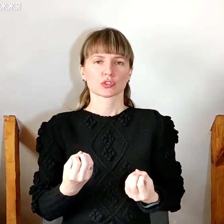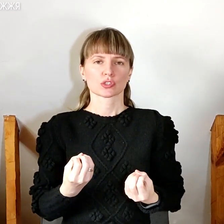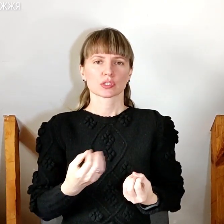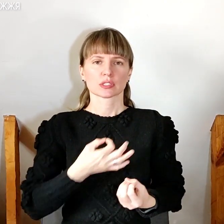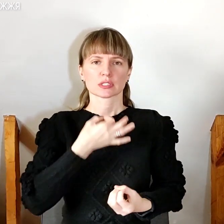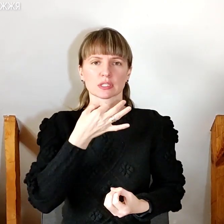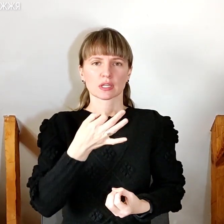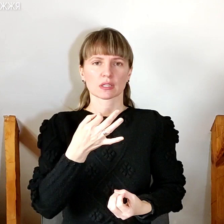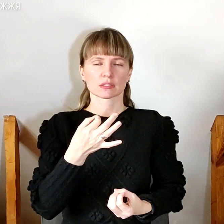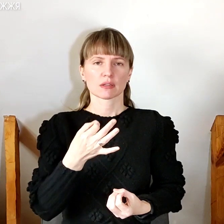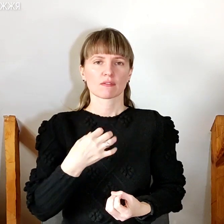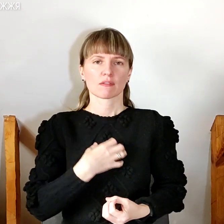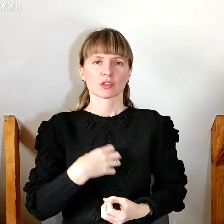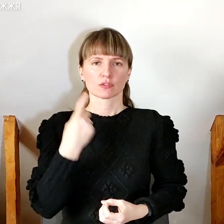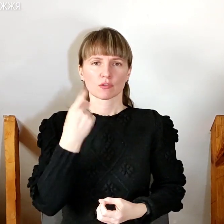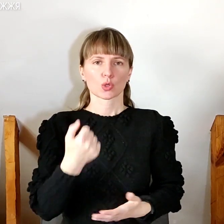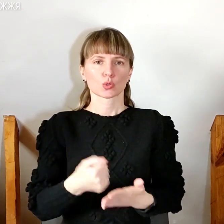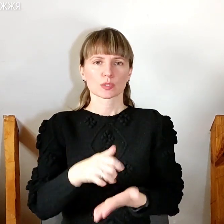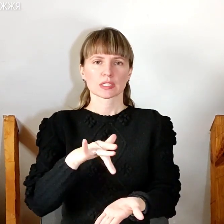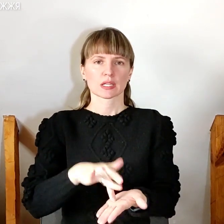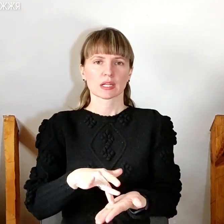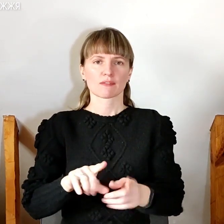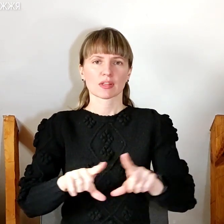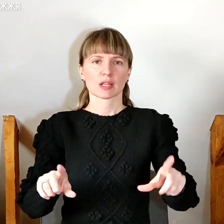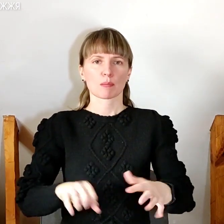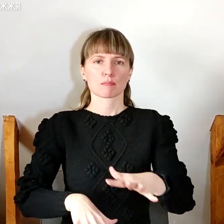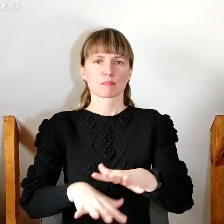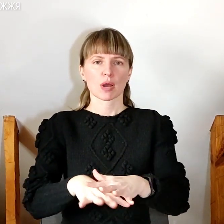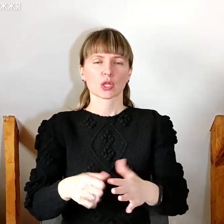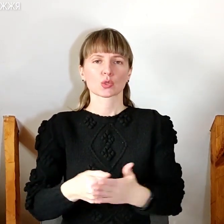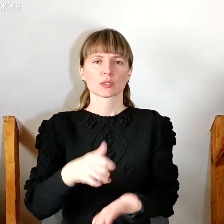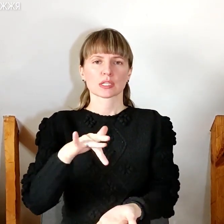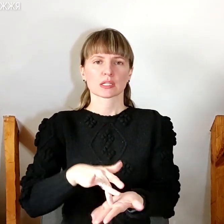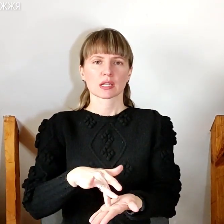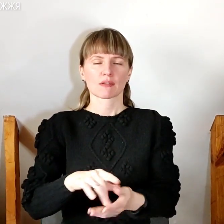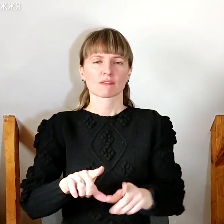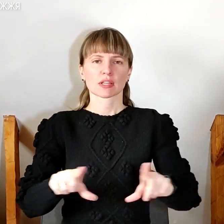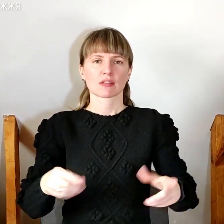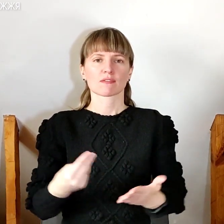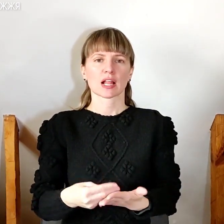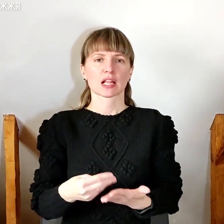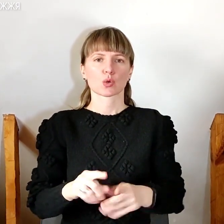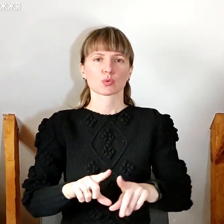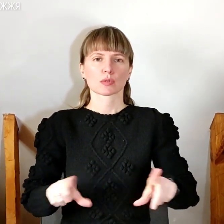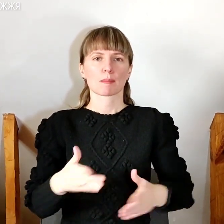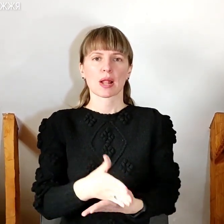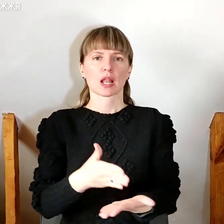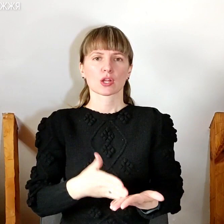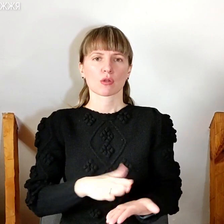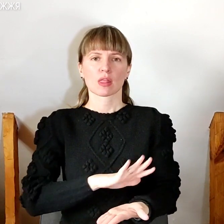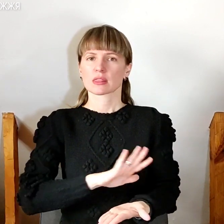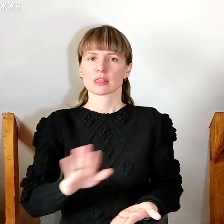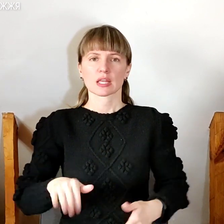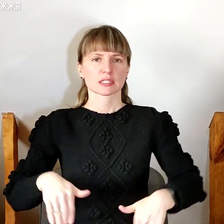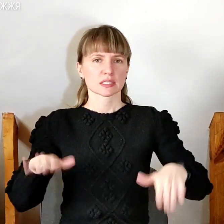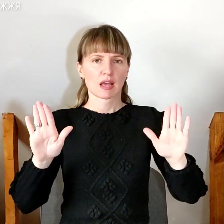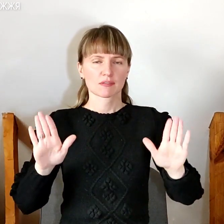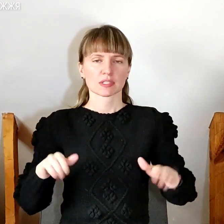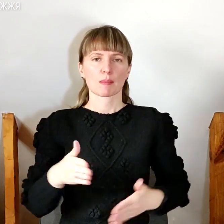відділень банків, до центральних відділень фінансових установ. Мелітополь не здався. Мелітополь тимчасово окупований, але